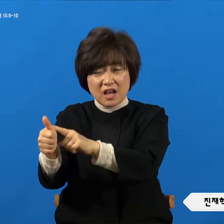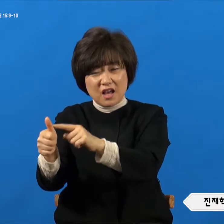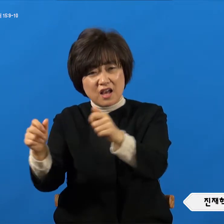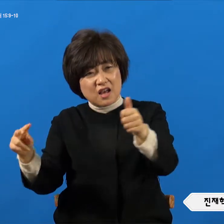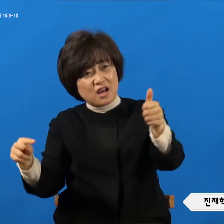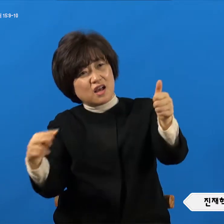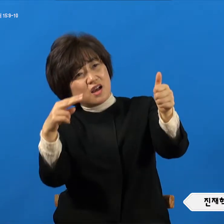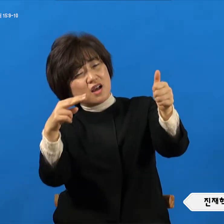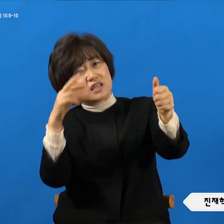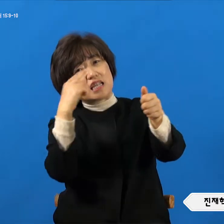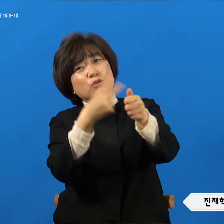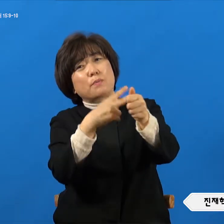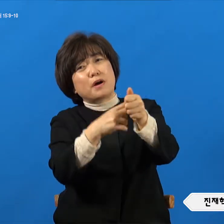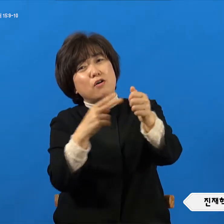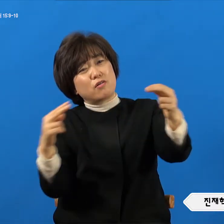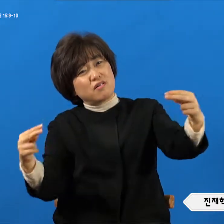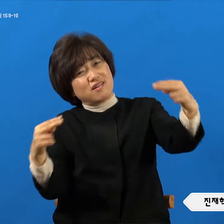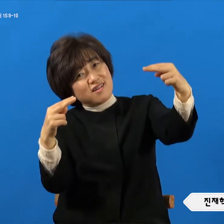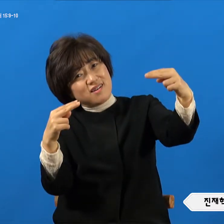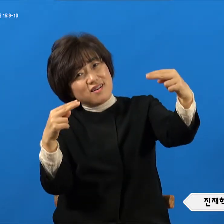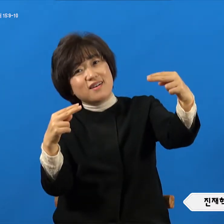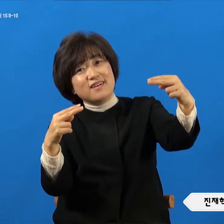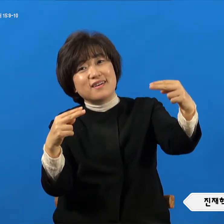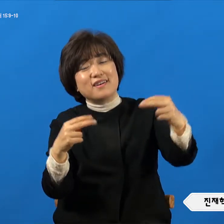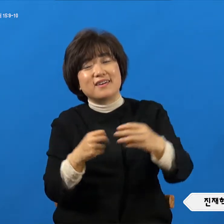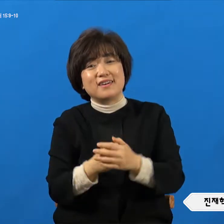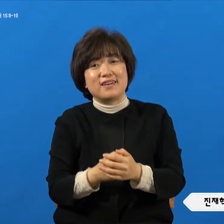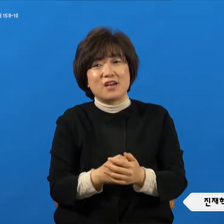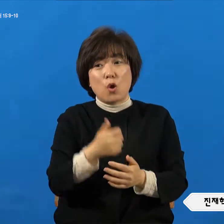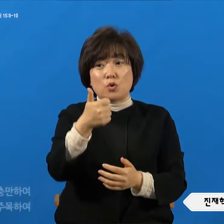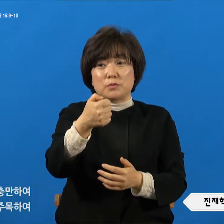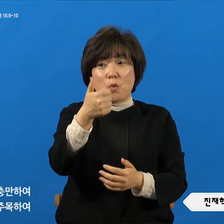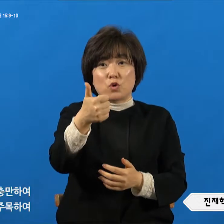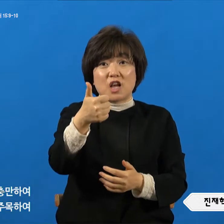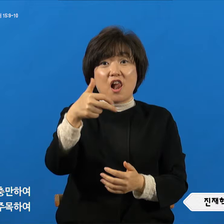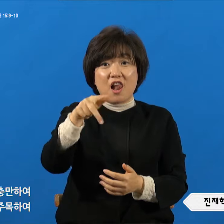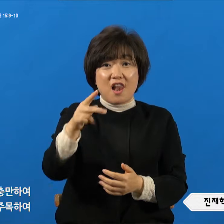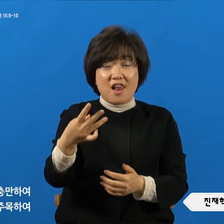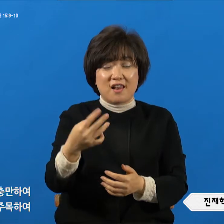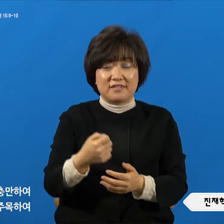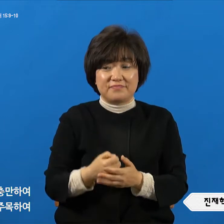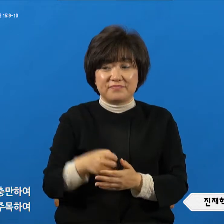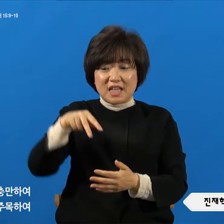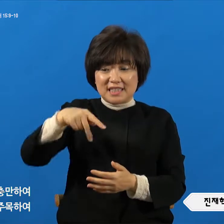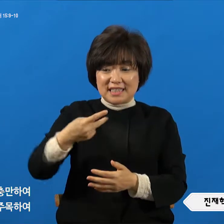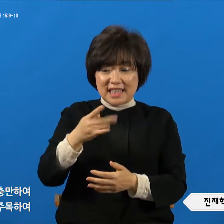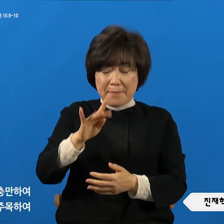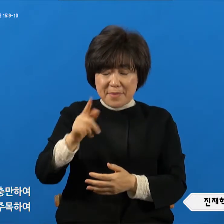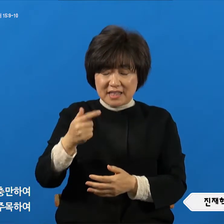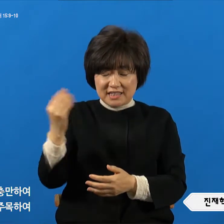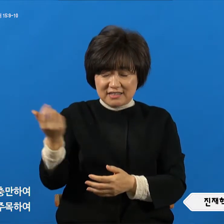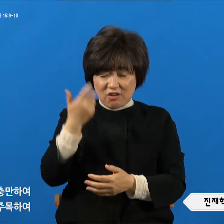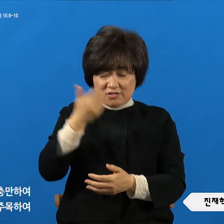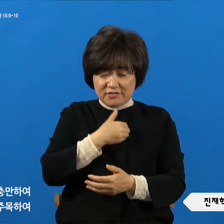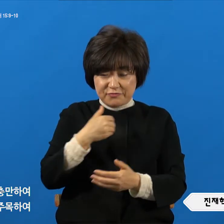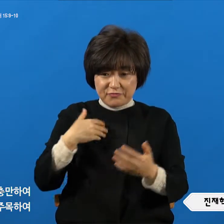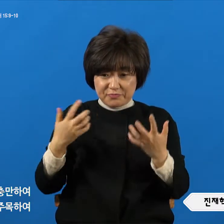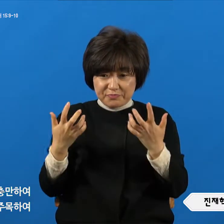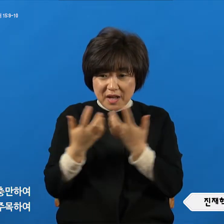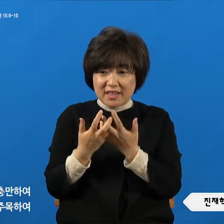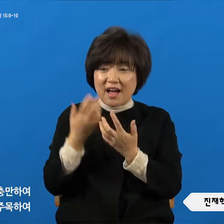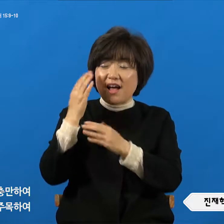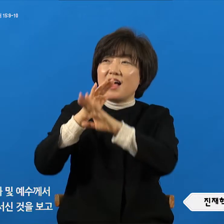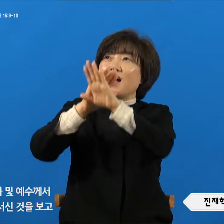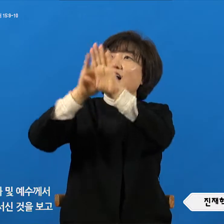장면을 설명합니다. 55절 보십시오. 스데반이 성령 충만하여 하늘을